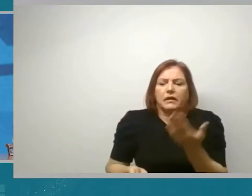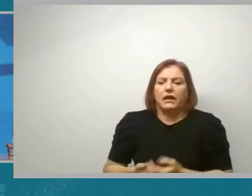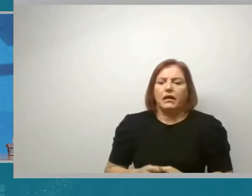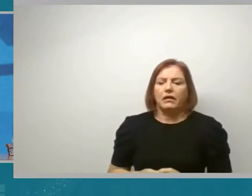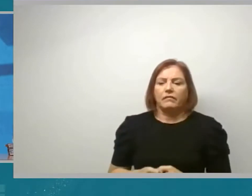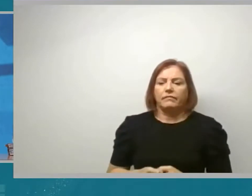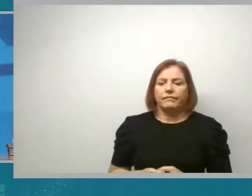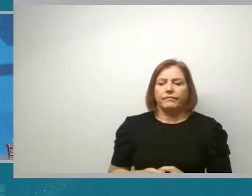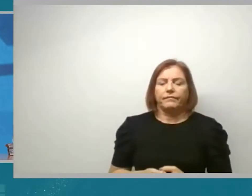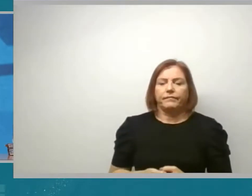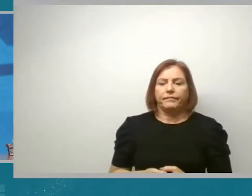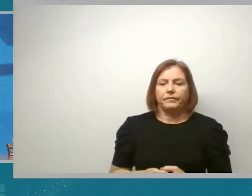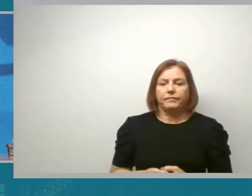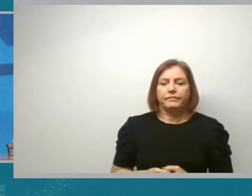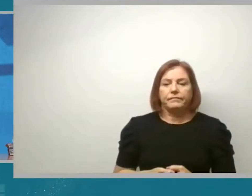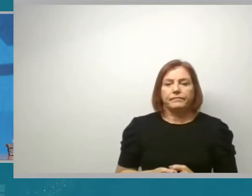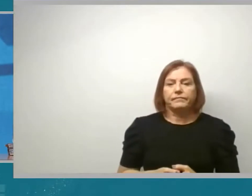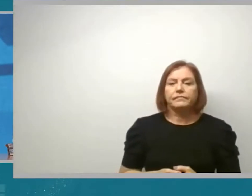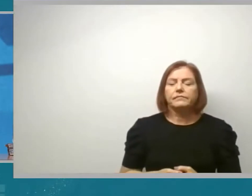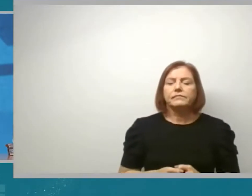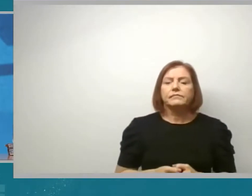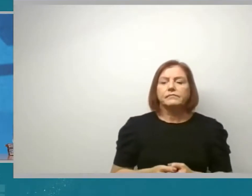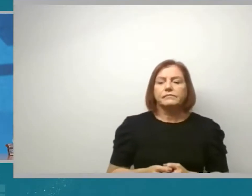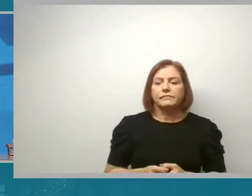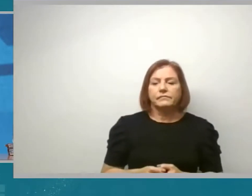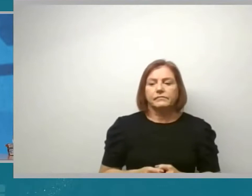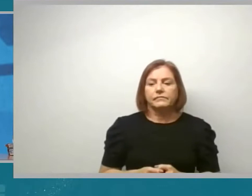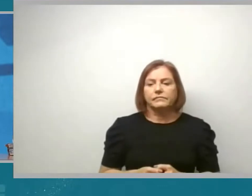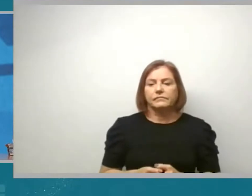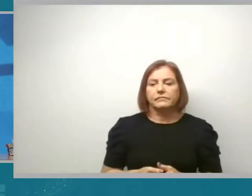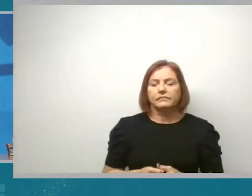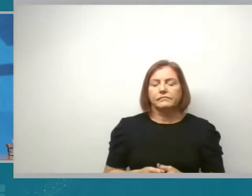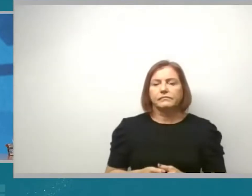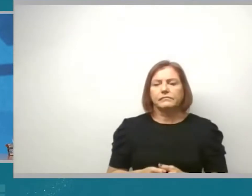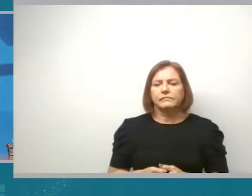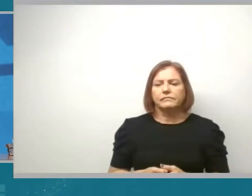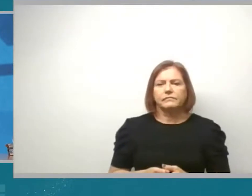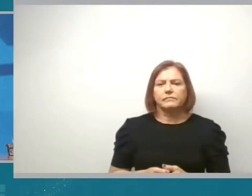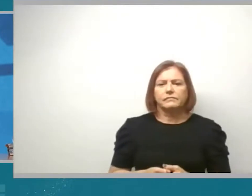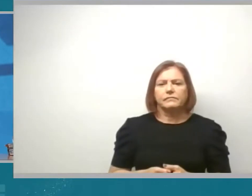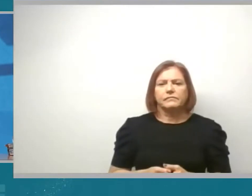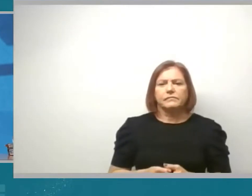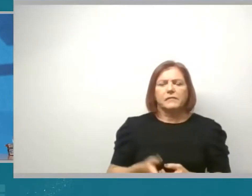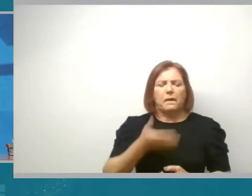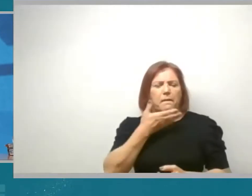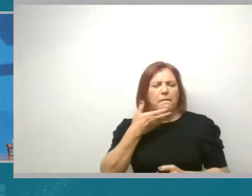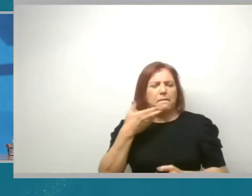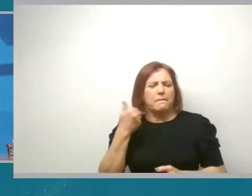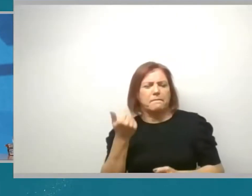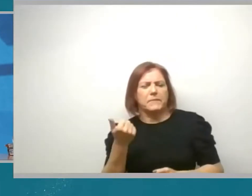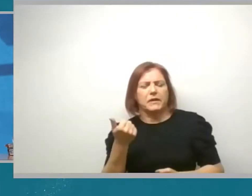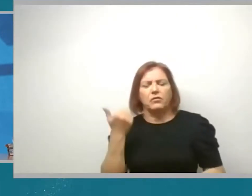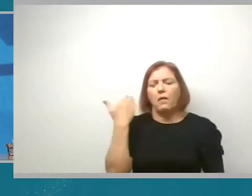achá-la-á. Amém? Então, é melhor a gente perder a nossa vida da alma agora, né, do que